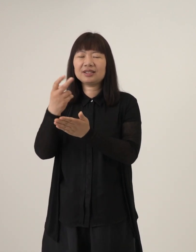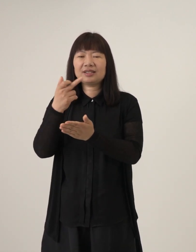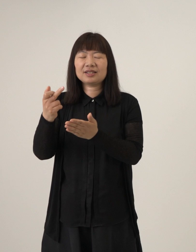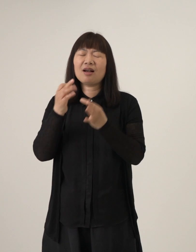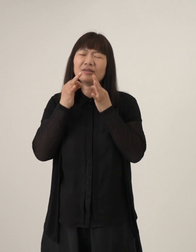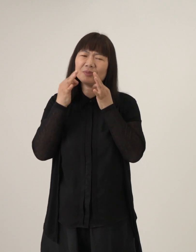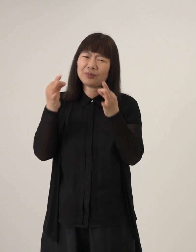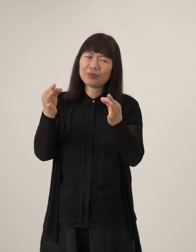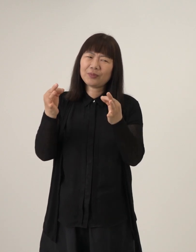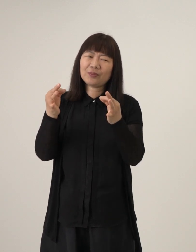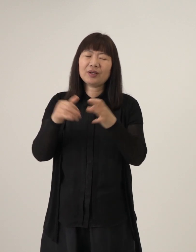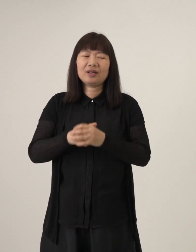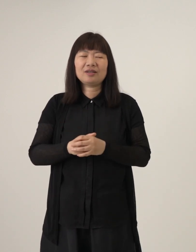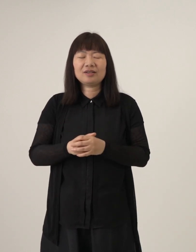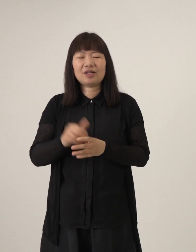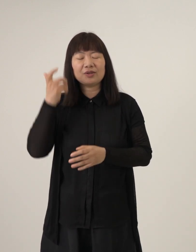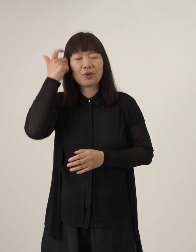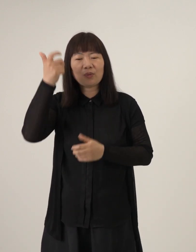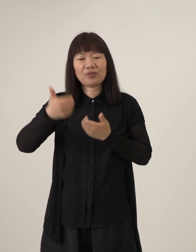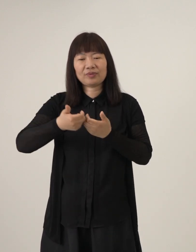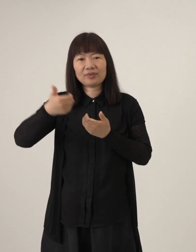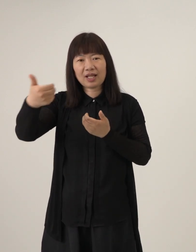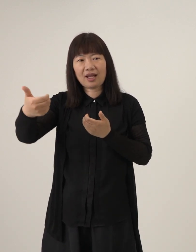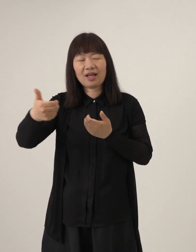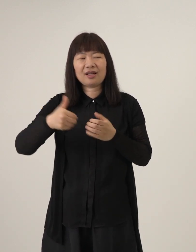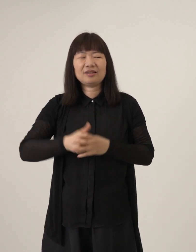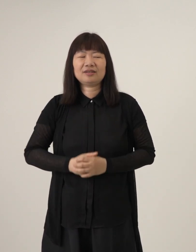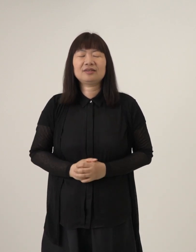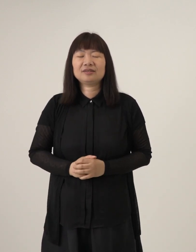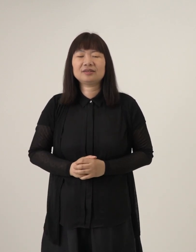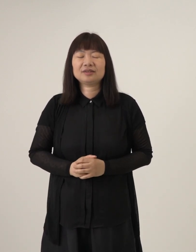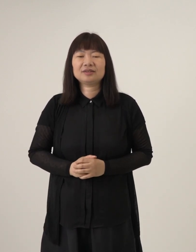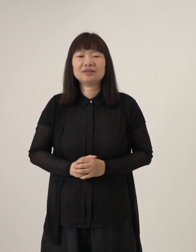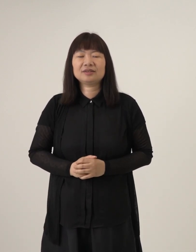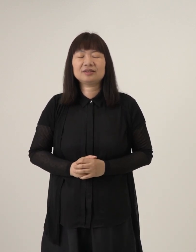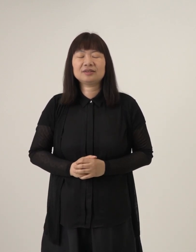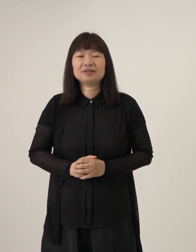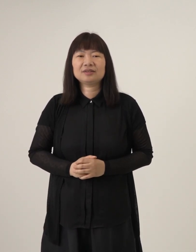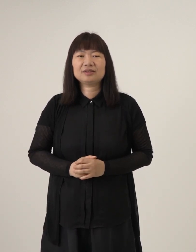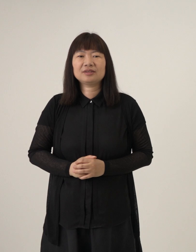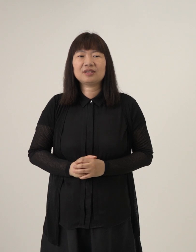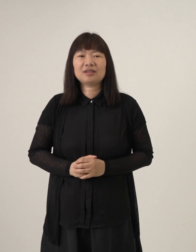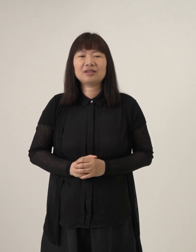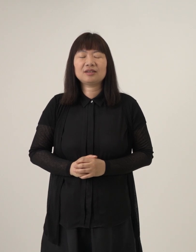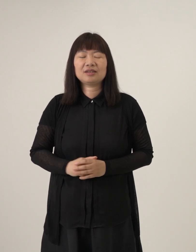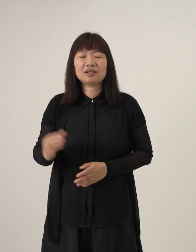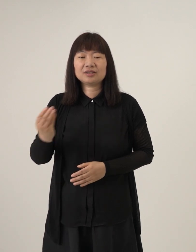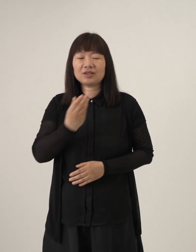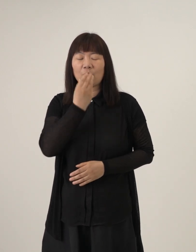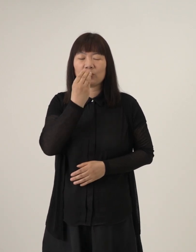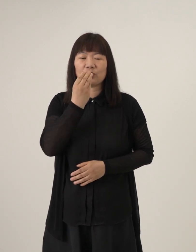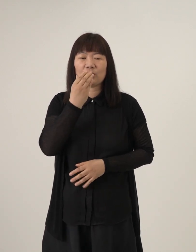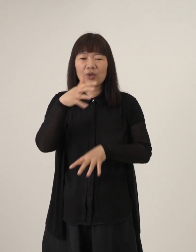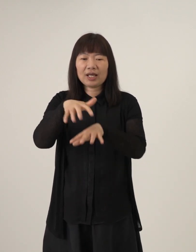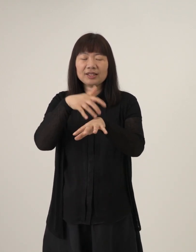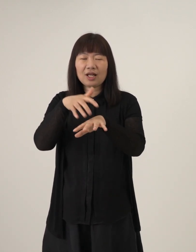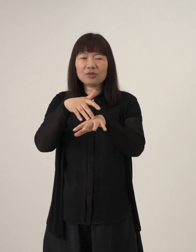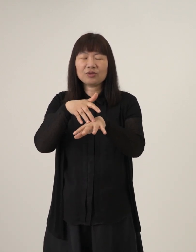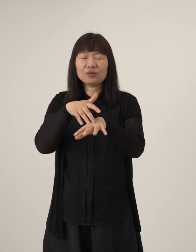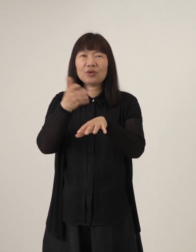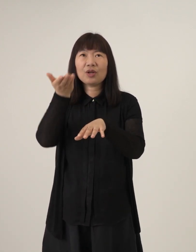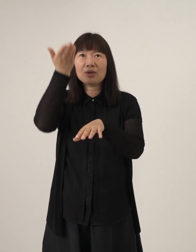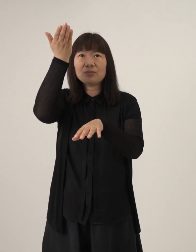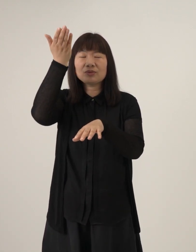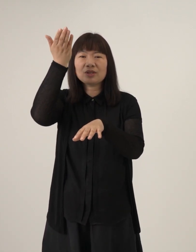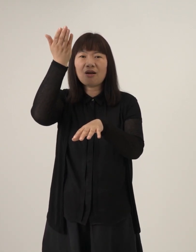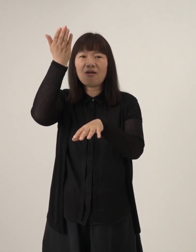크게 소리 지르시고 영혼이 떠나시니라. 이에 성소 휘장이